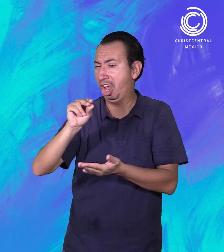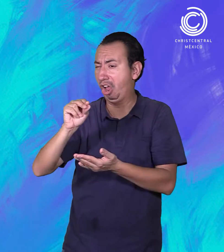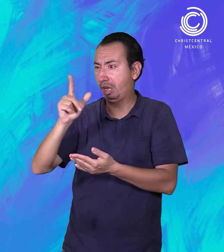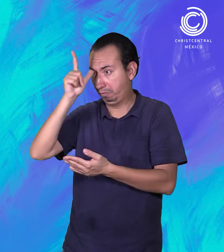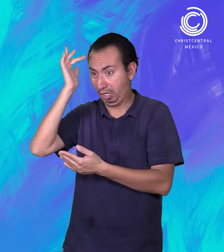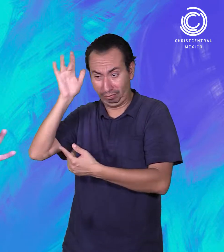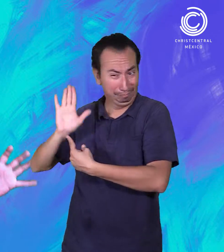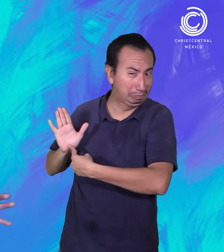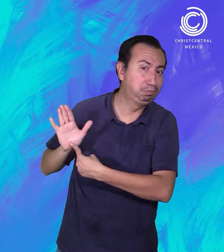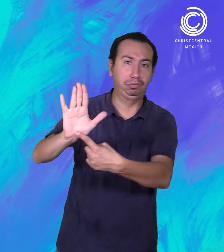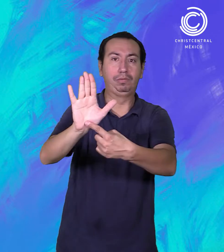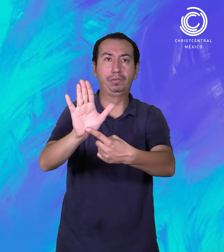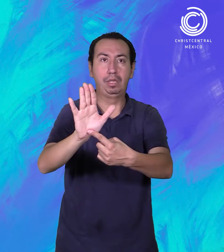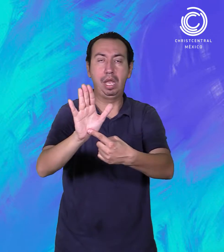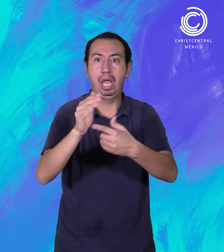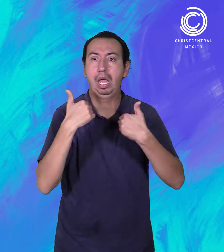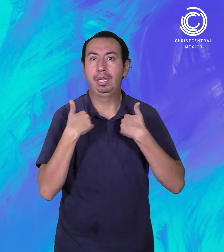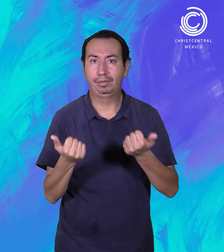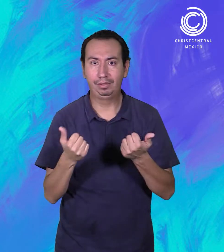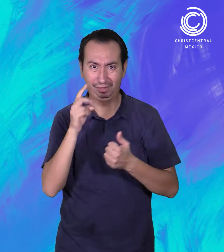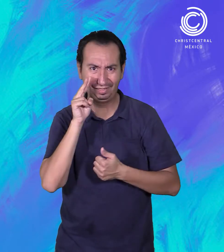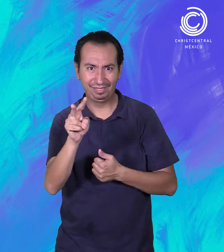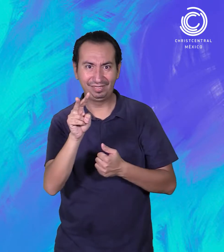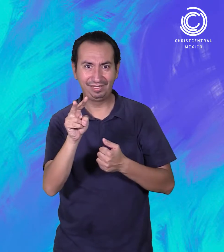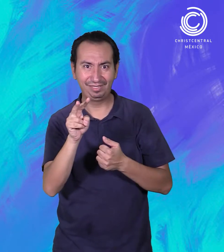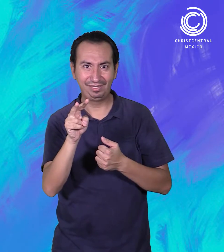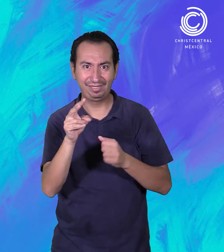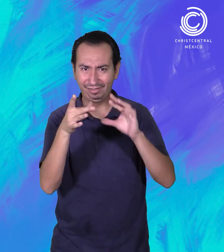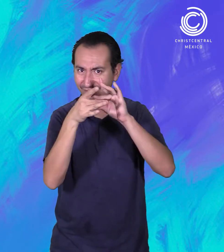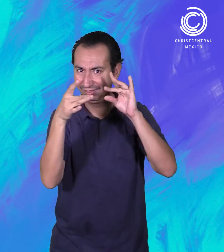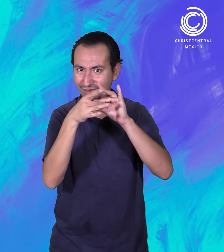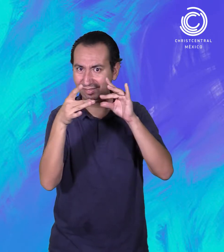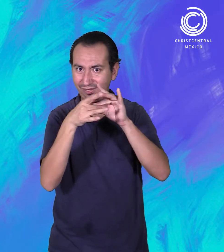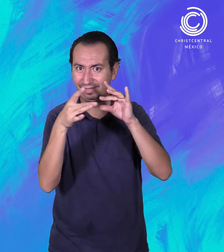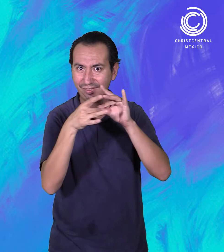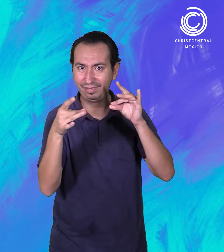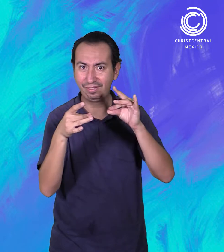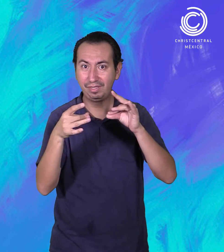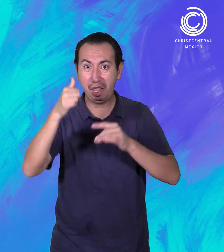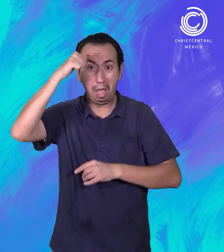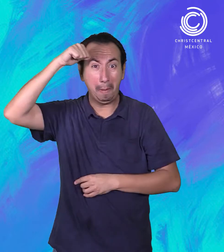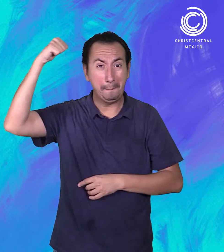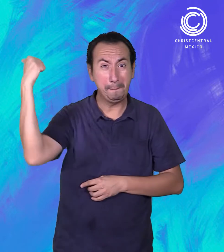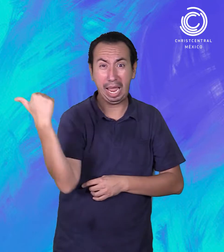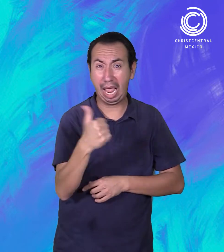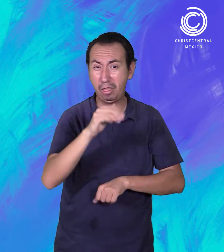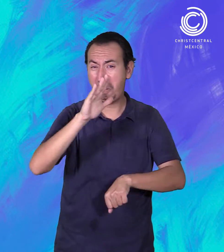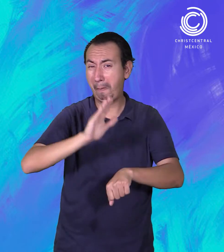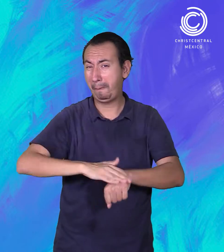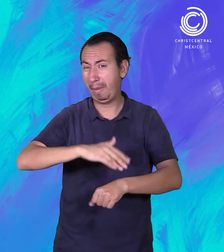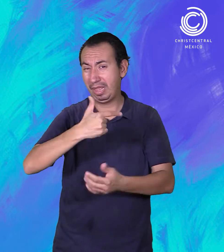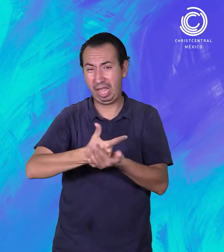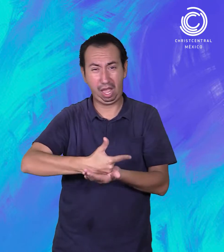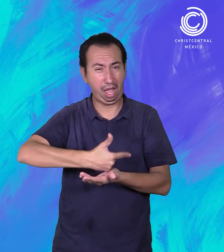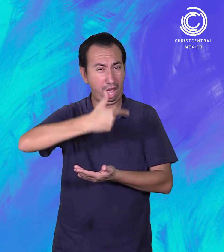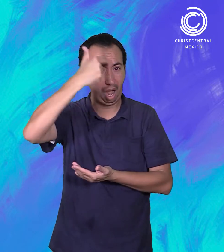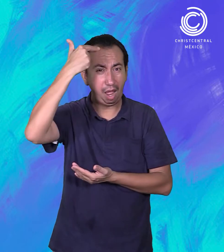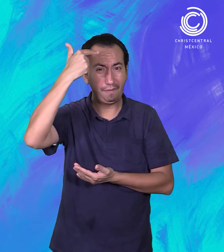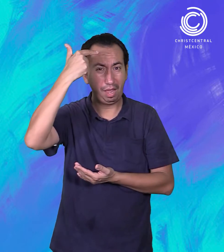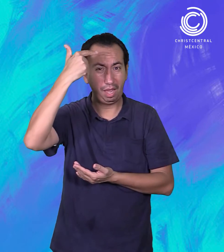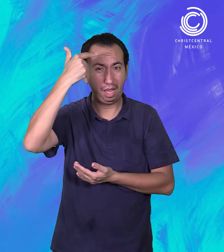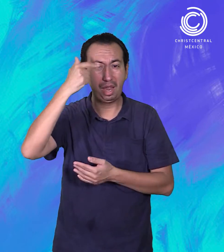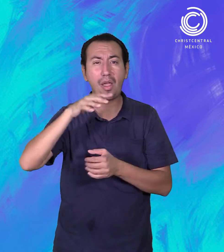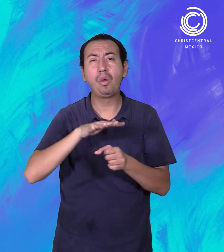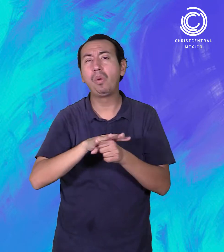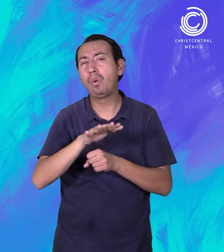Que sencillamente, si leemos todo esto en su contexto, pues el pecado más grande, o realmente lo que nos